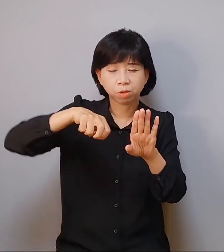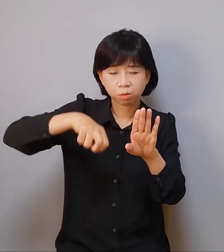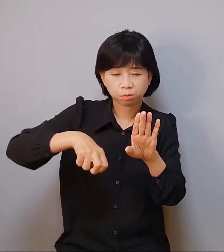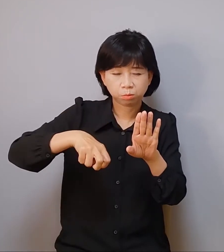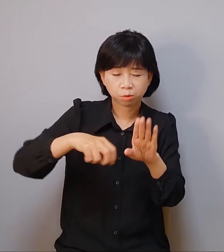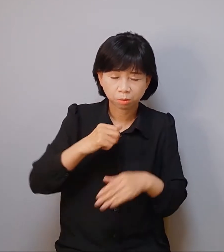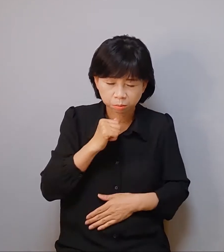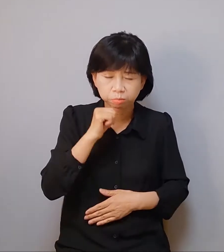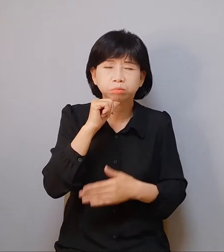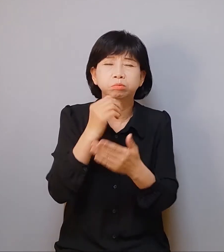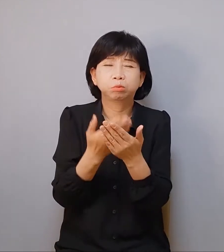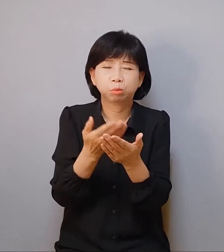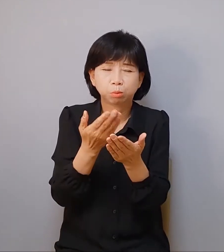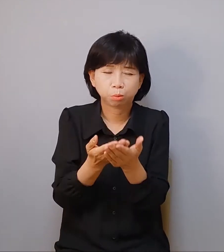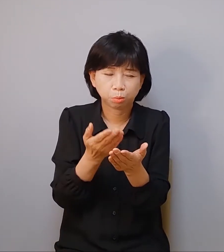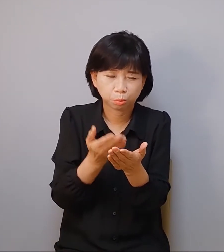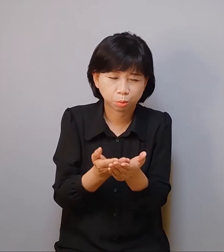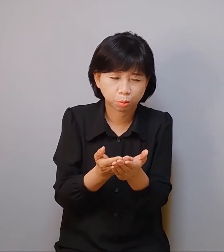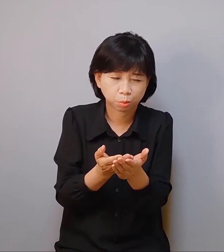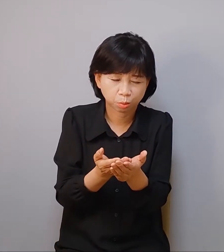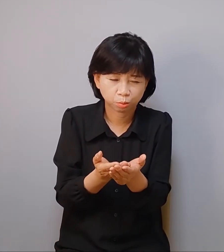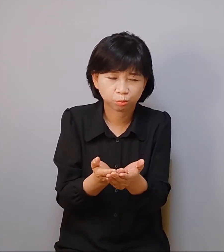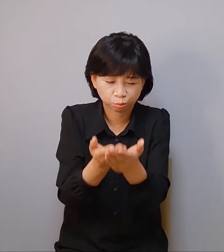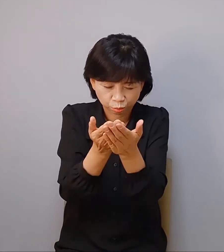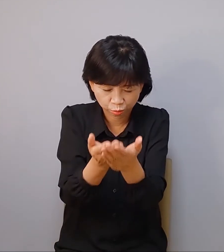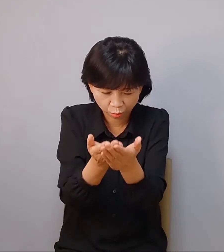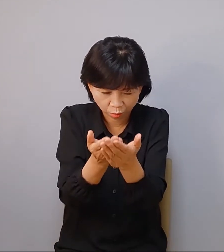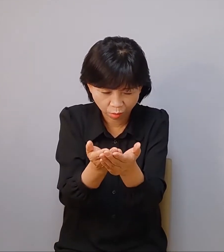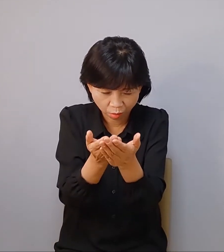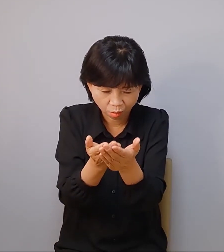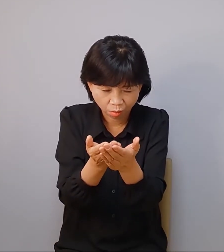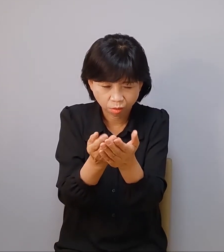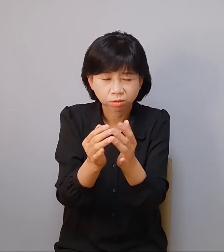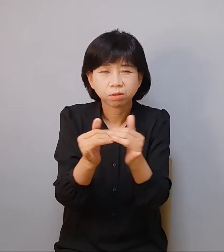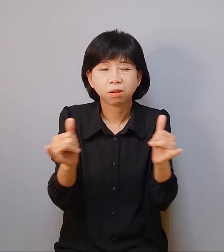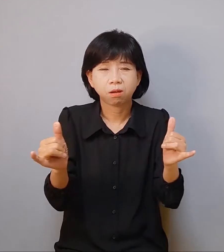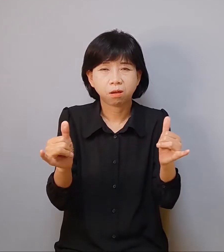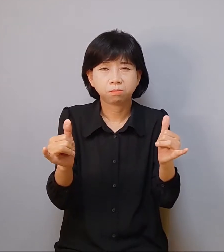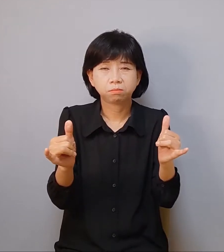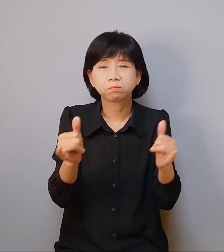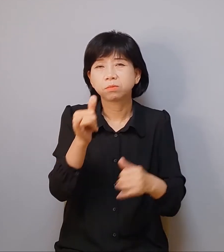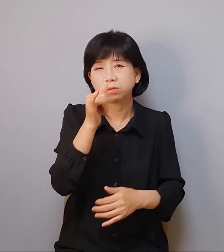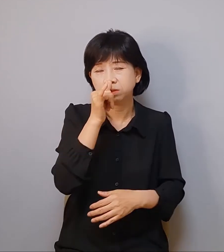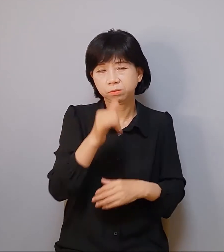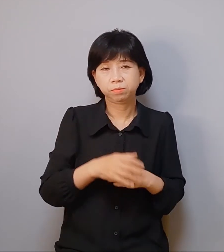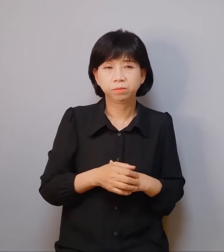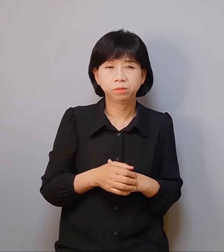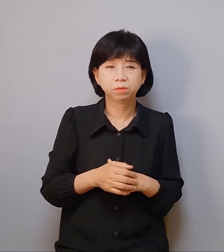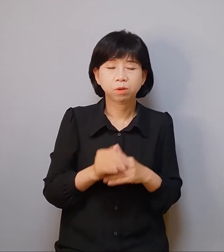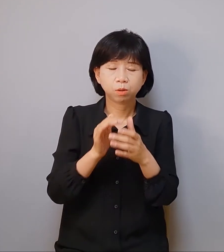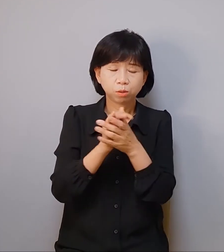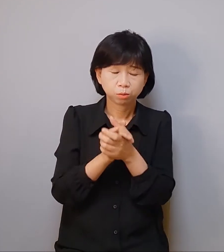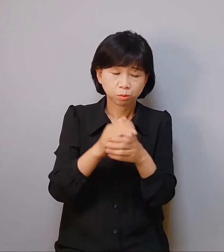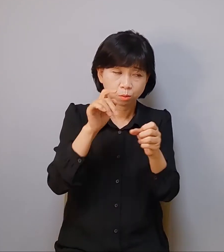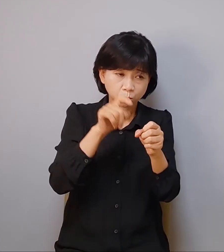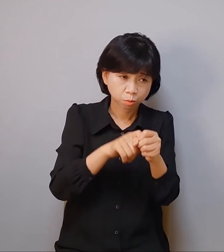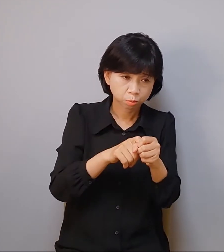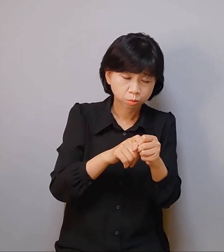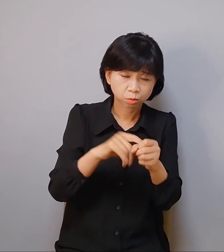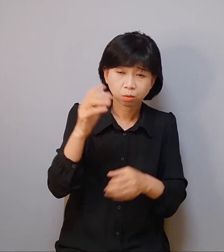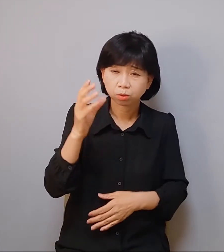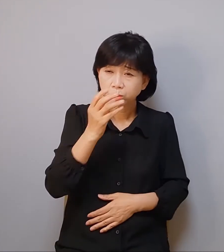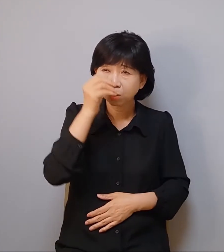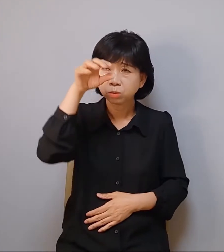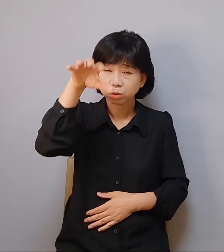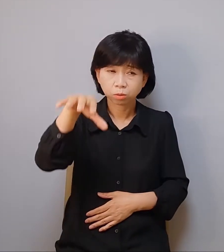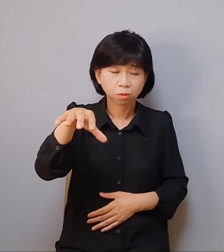사도행전 3장부터 몇 장에 걸쳐서 나옵니다. 기도하러 성전으로 들어가는 이가 있으면